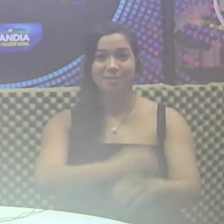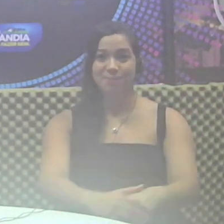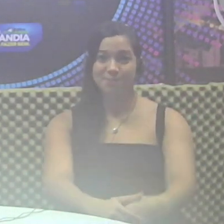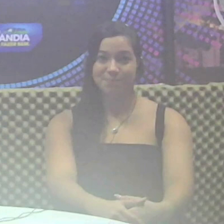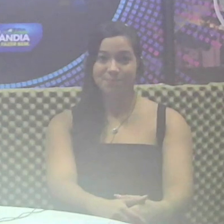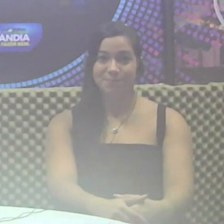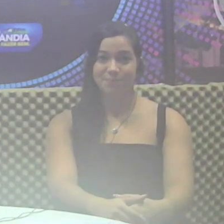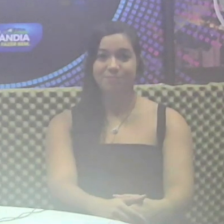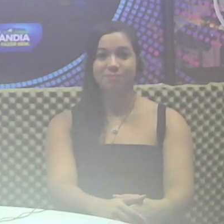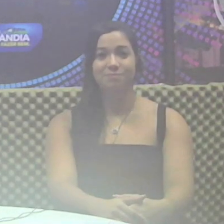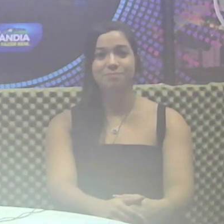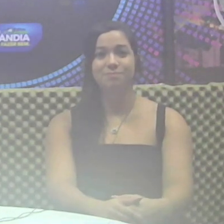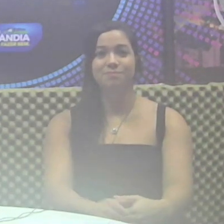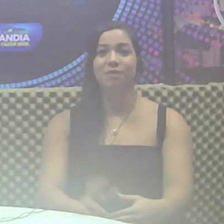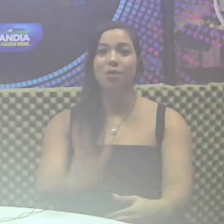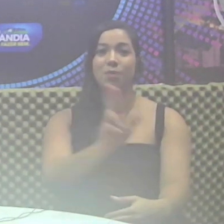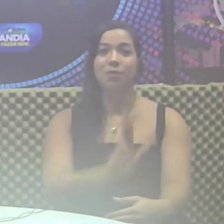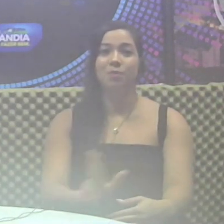gente!